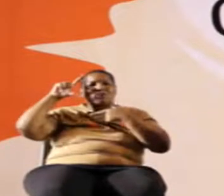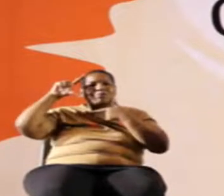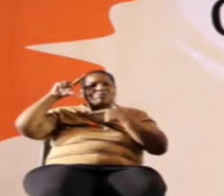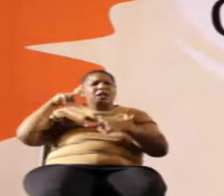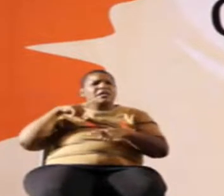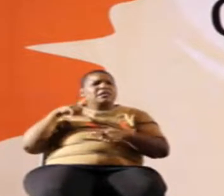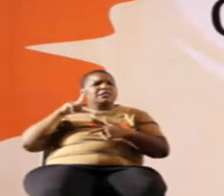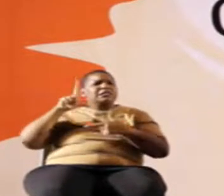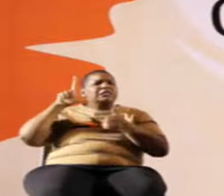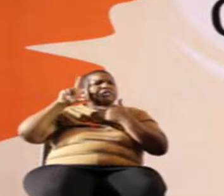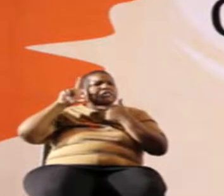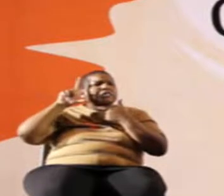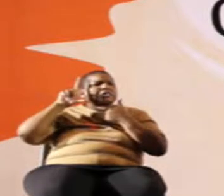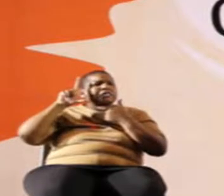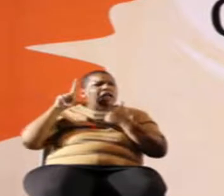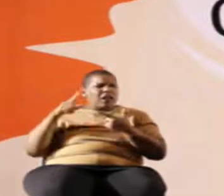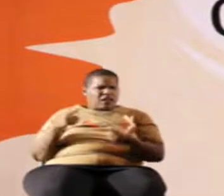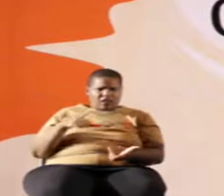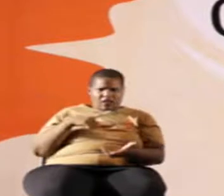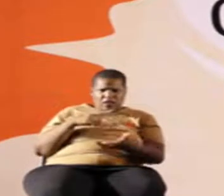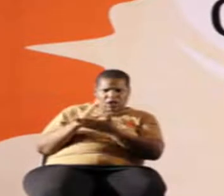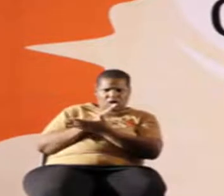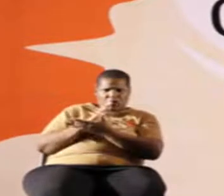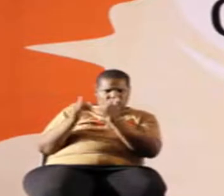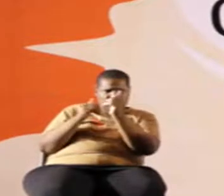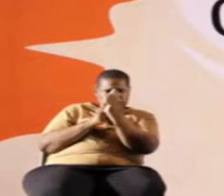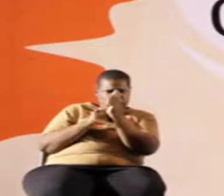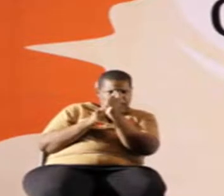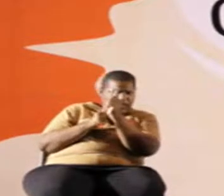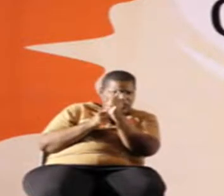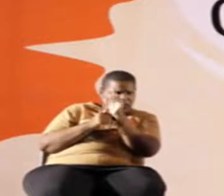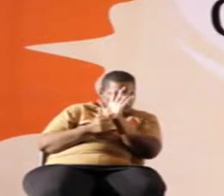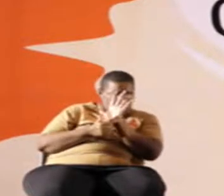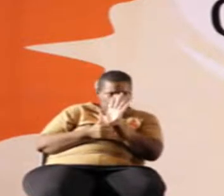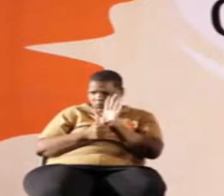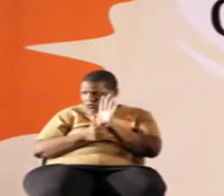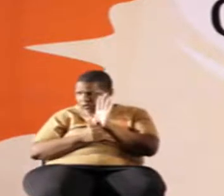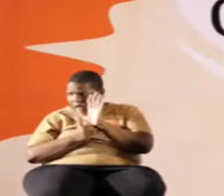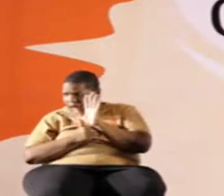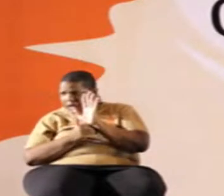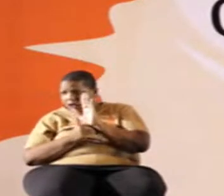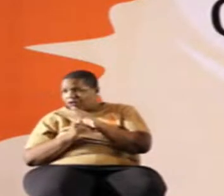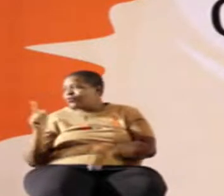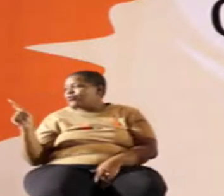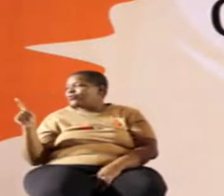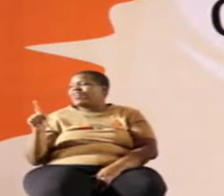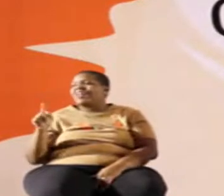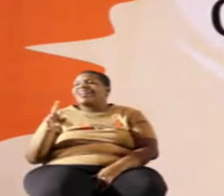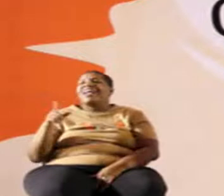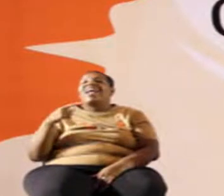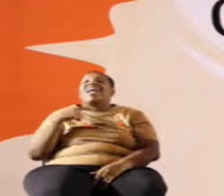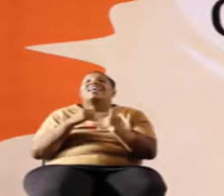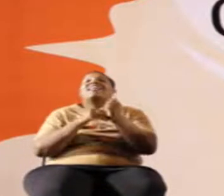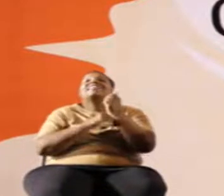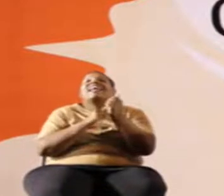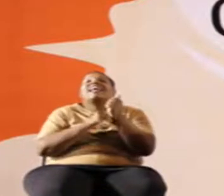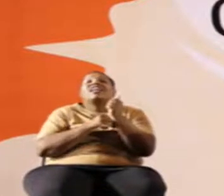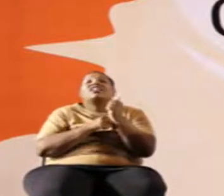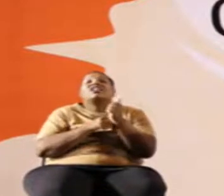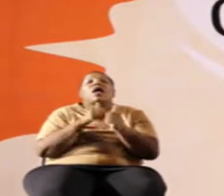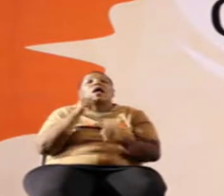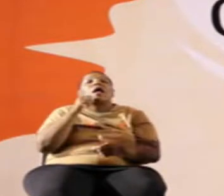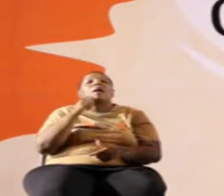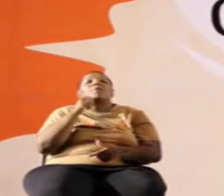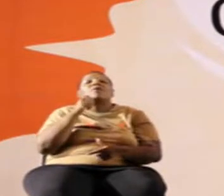em primeiro plano. Tem algum segredo sendo contado aqui? Exatamente esse. A mulher negra está